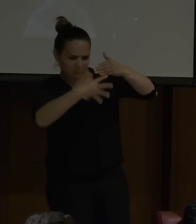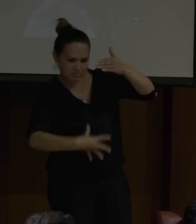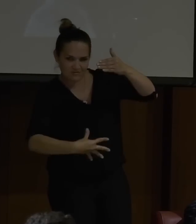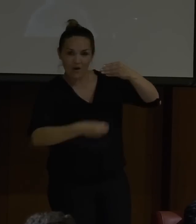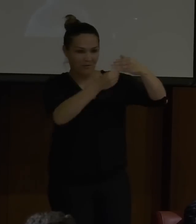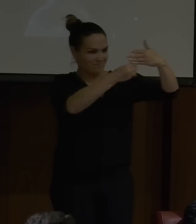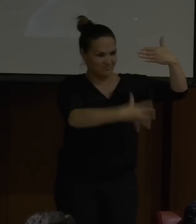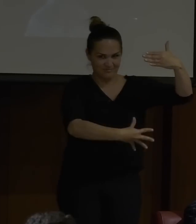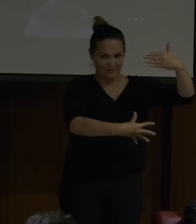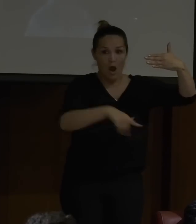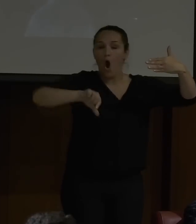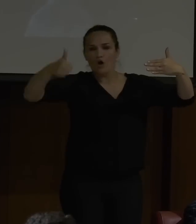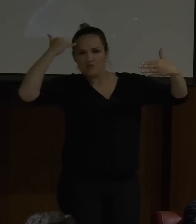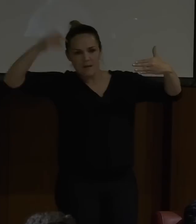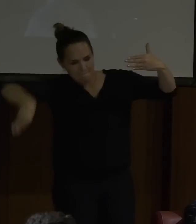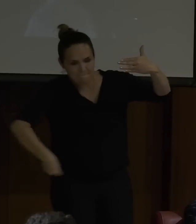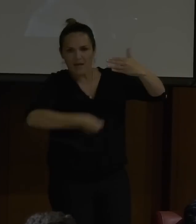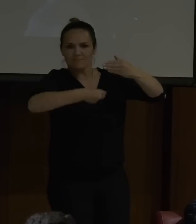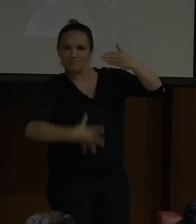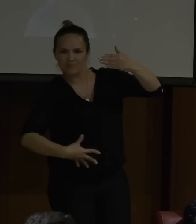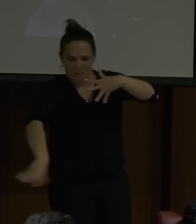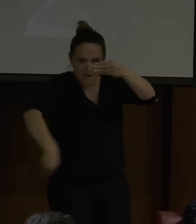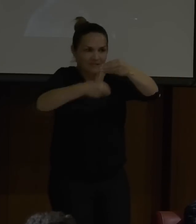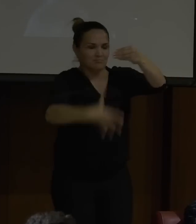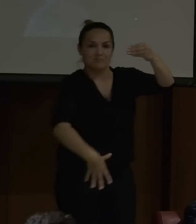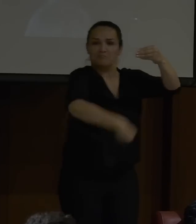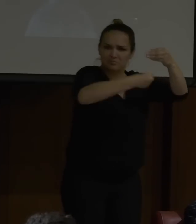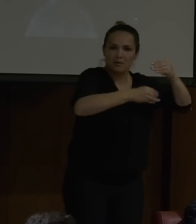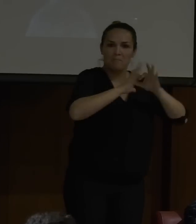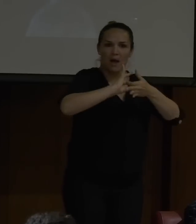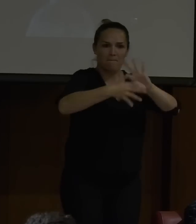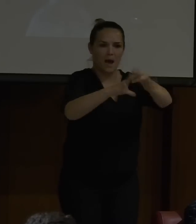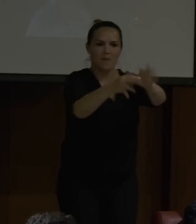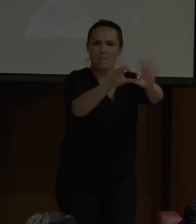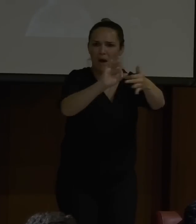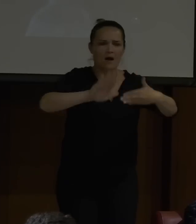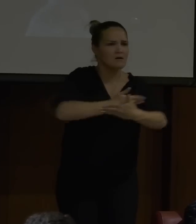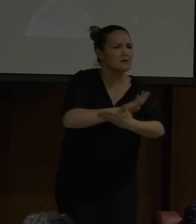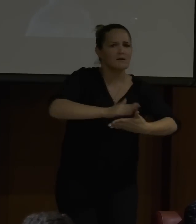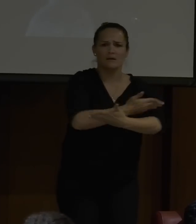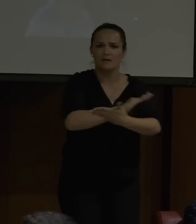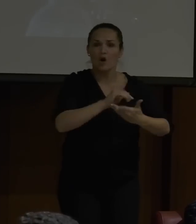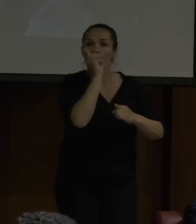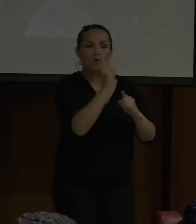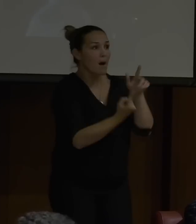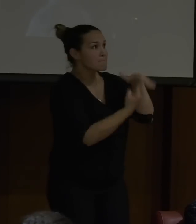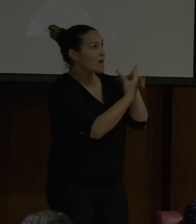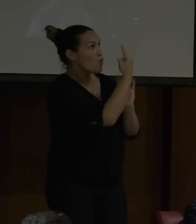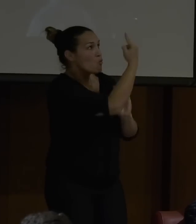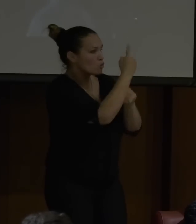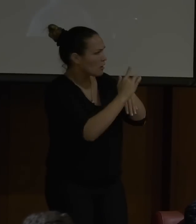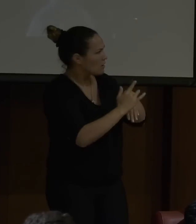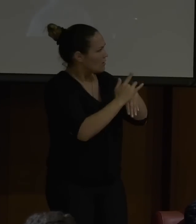para Leandro con Matilde Lina, Hugo Araujo también hizo una canción, y comenzaron a hacer los compositores canciones motivados